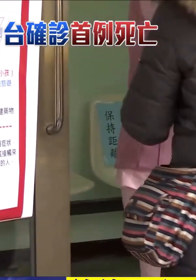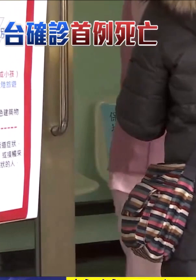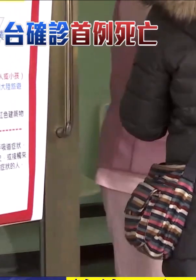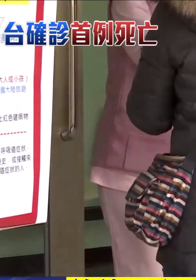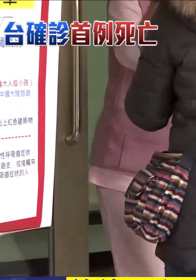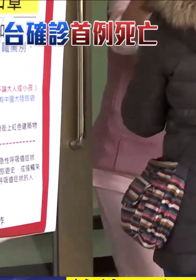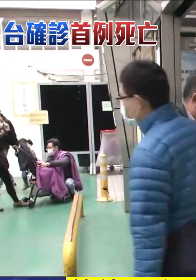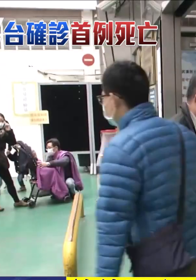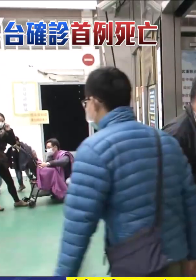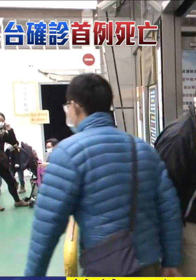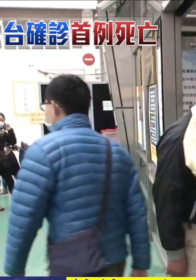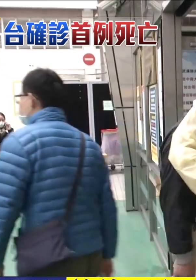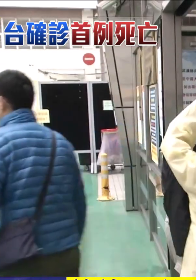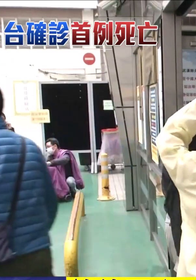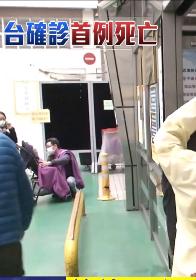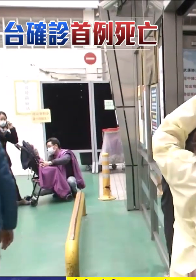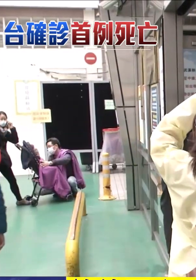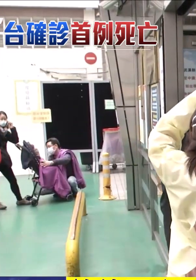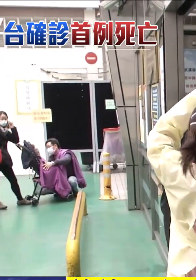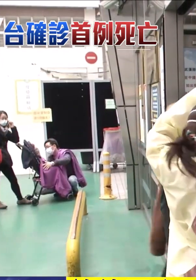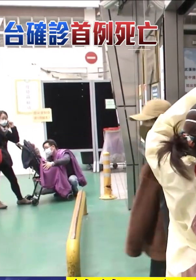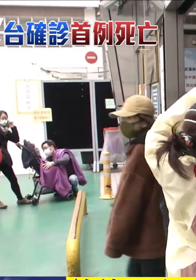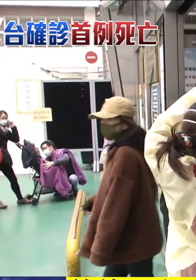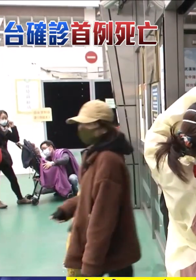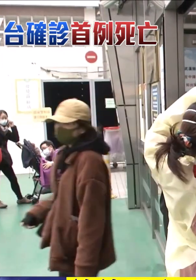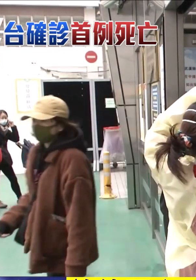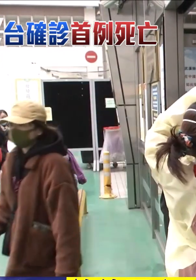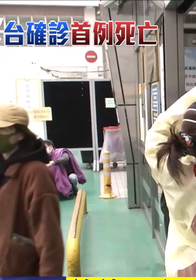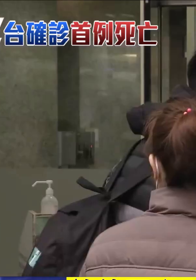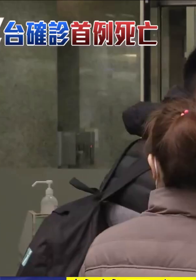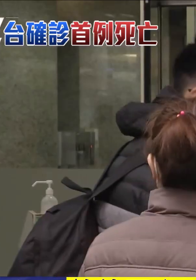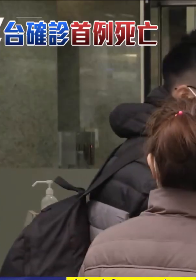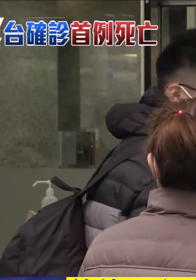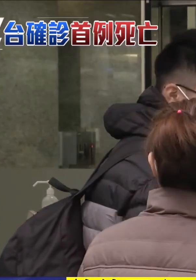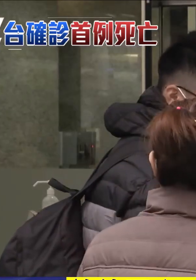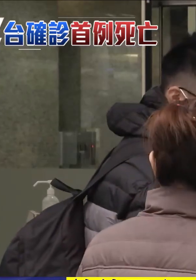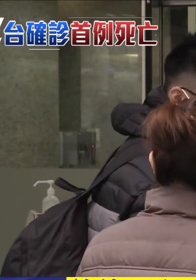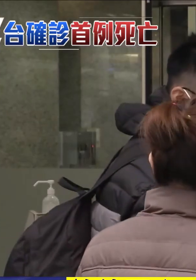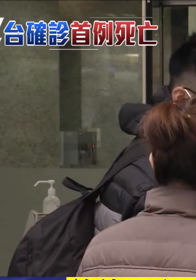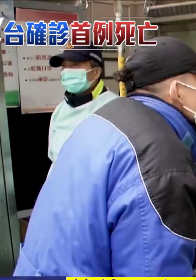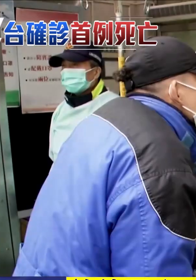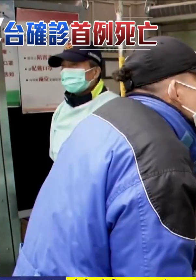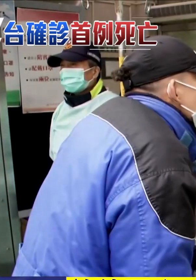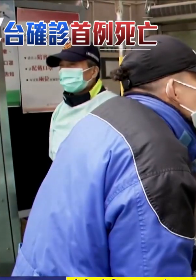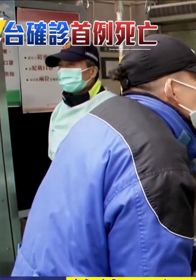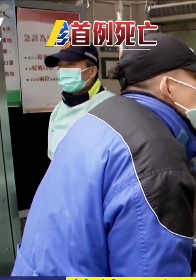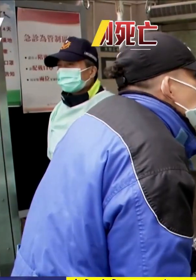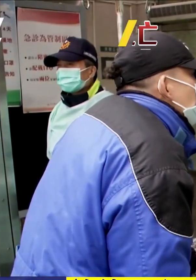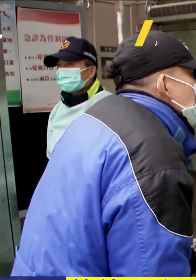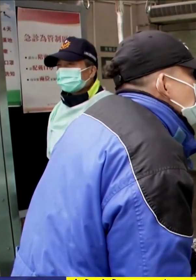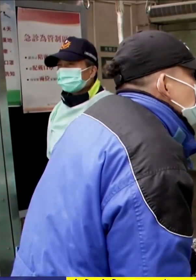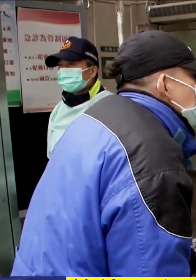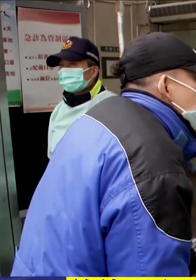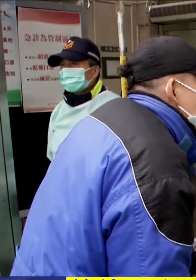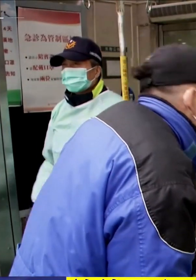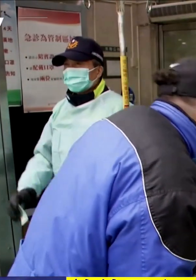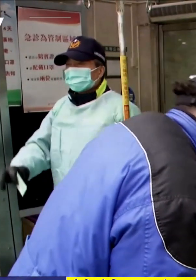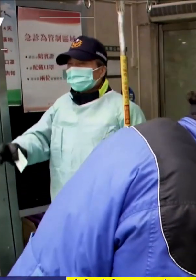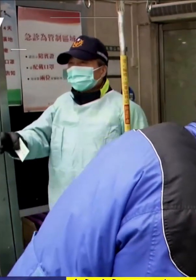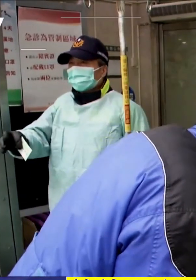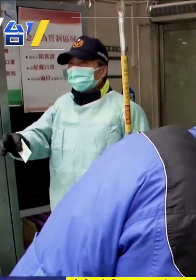都呈阴性，守住第一道医院防线，但同住的家人有一人采检后确诊武汉肺炎，成国